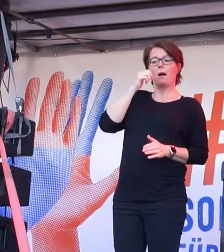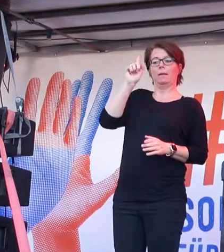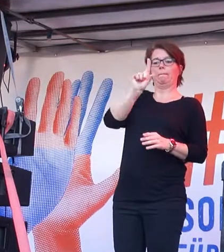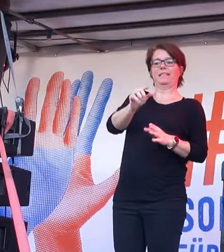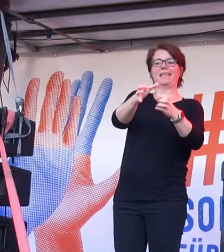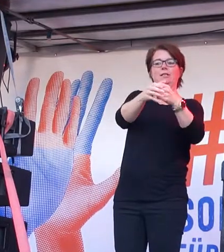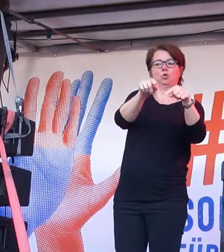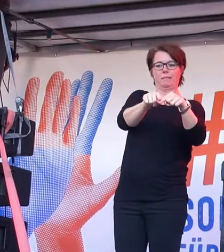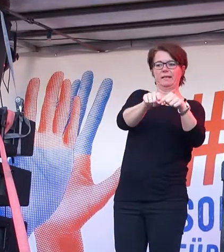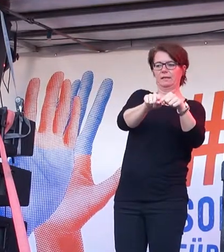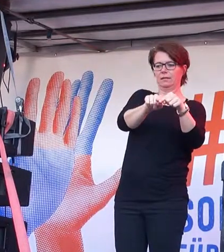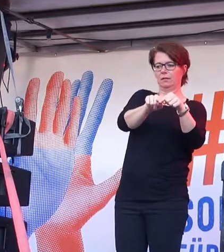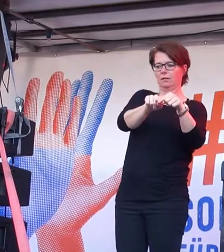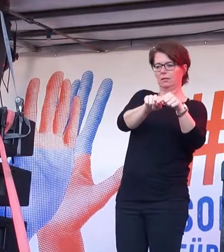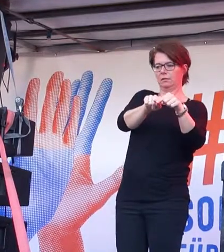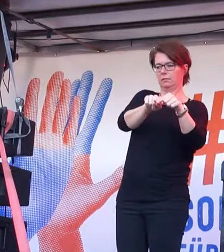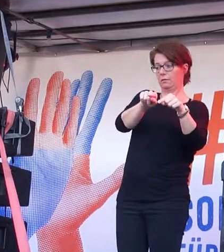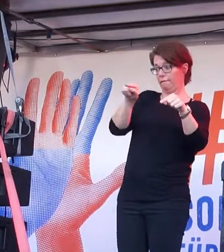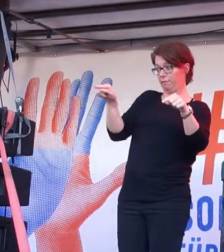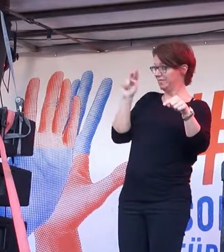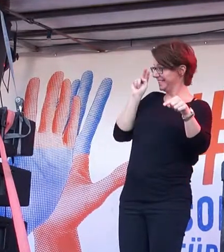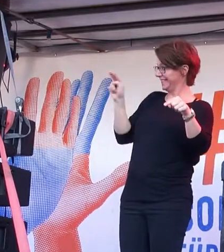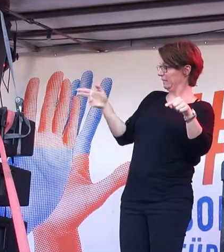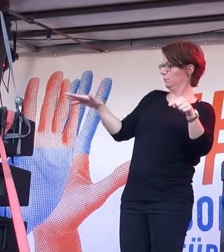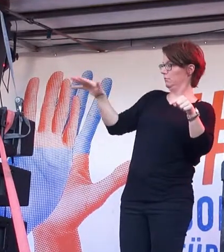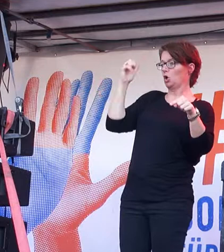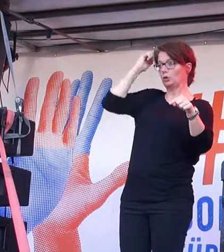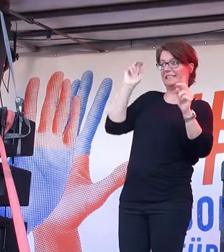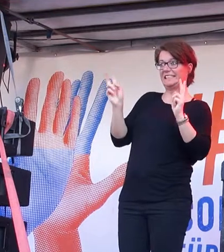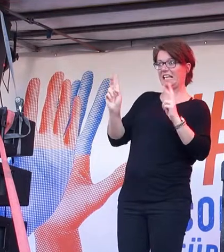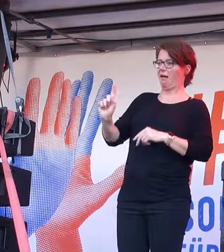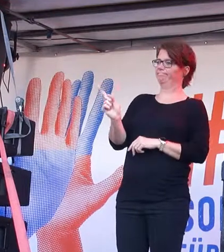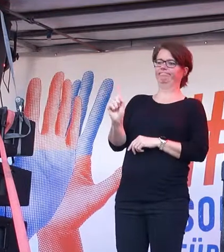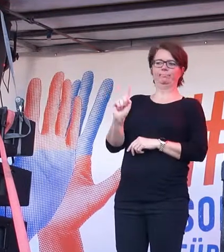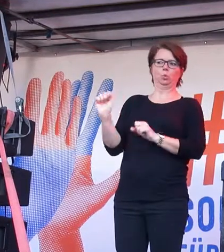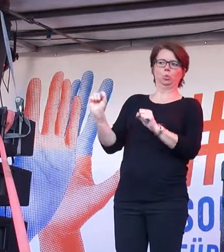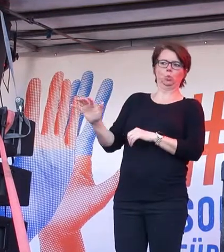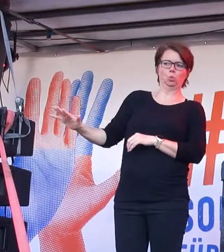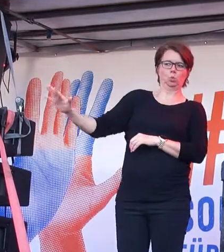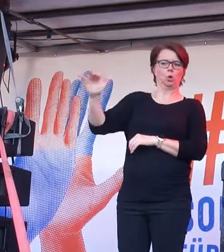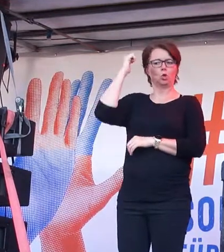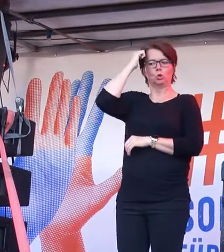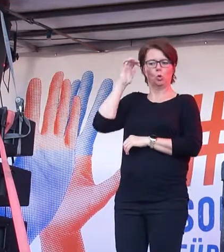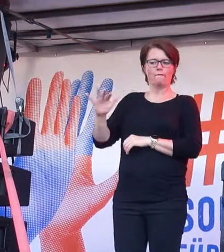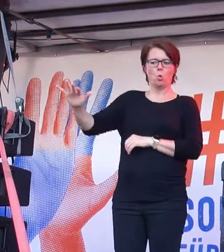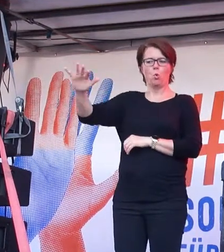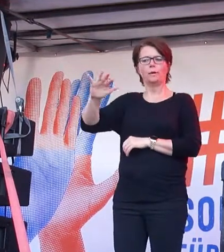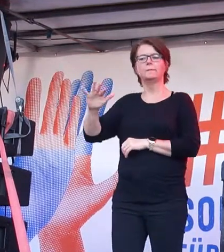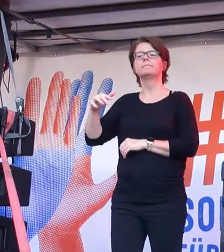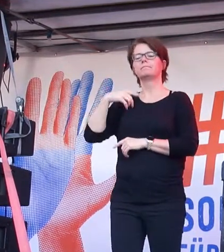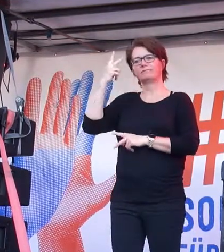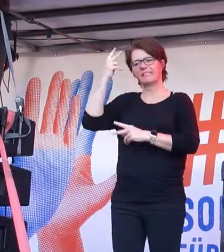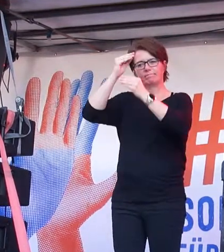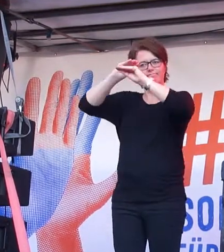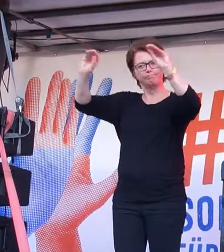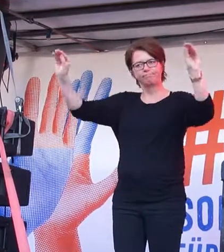Ich wollte auch nur ganz kurz sagen, diese paar Sachen, das würde ich mir extrem wünschen, dass ihr wisst, was es bedeutet,